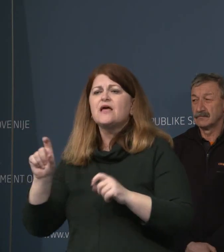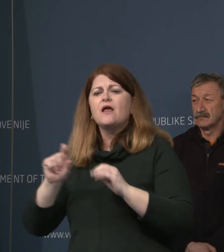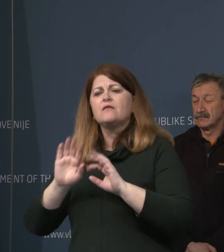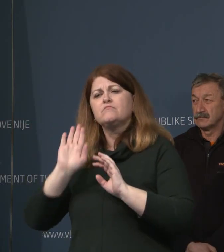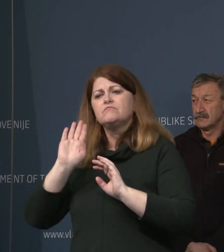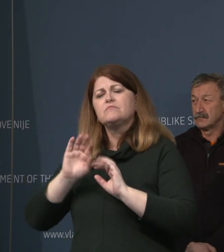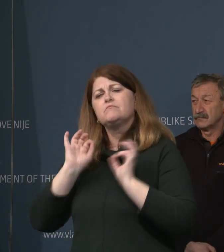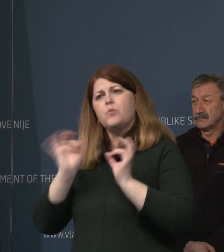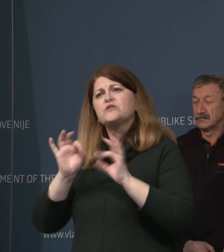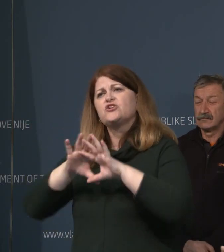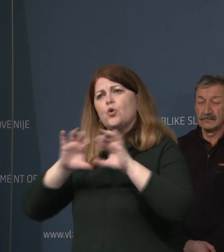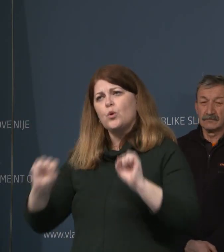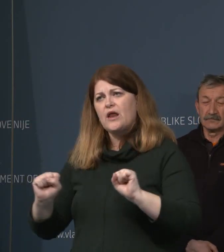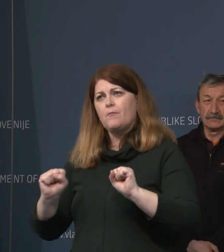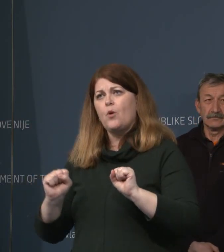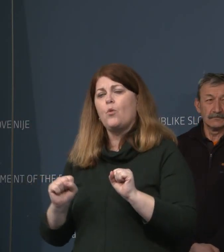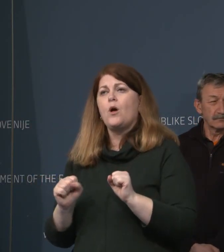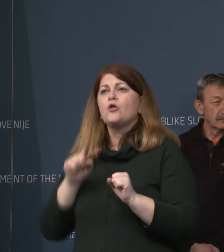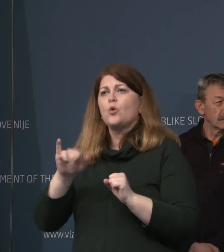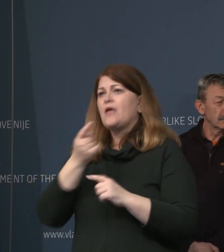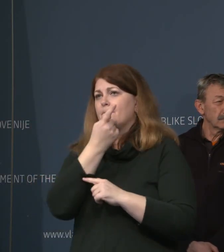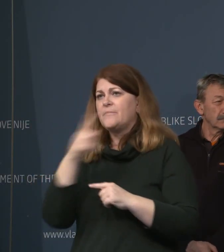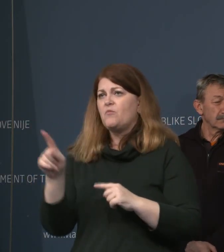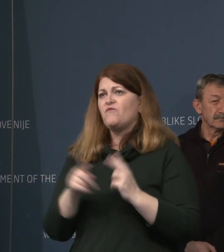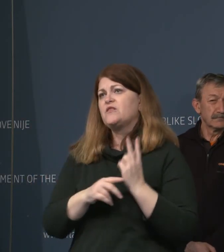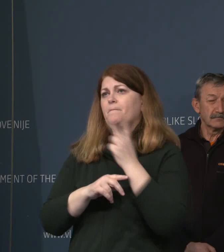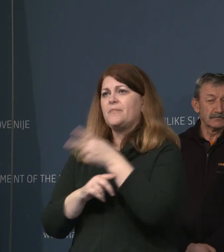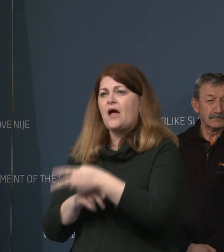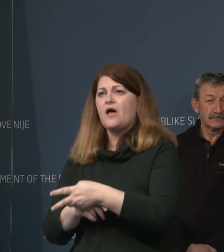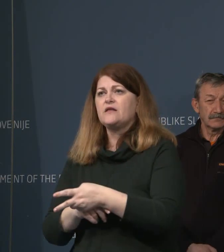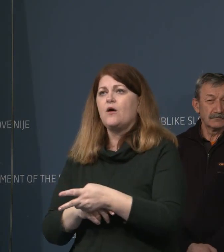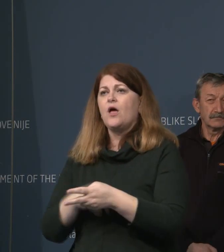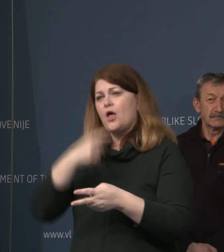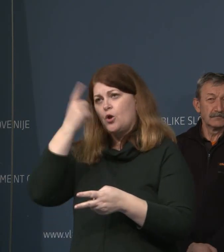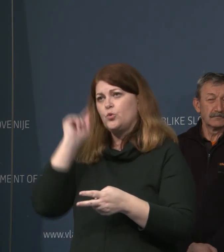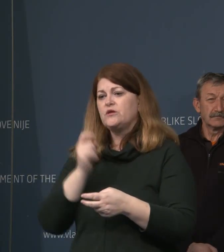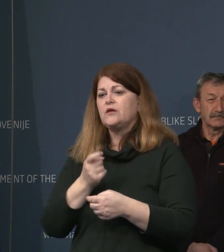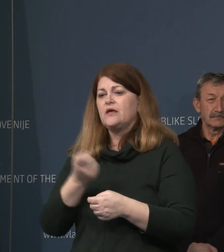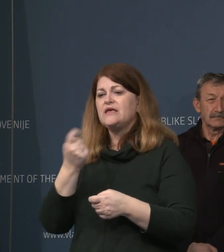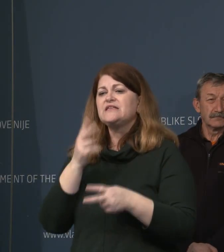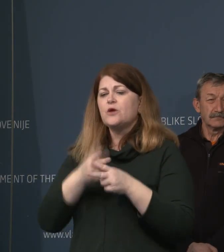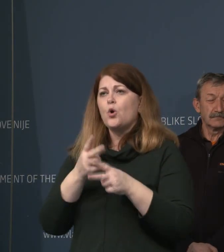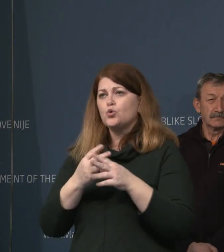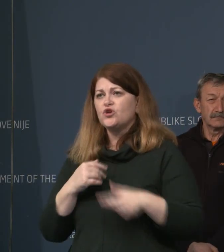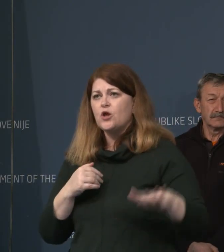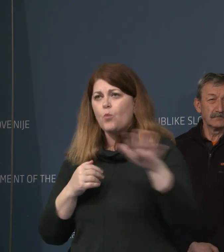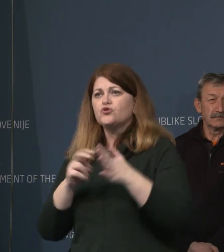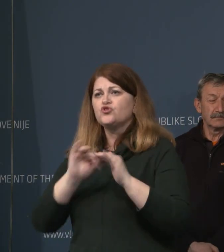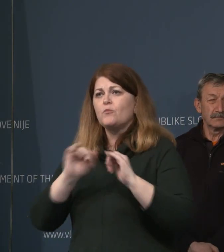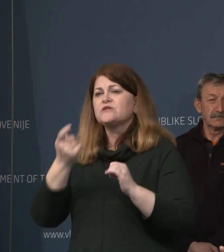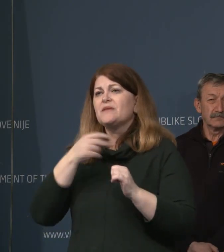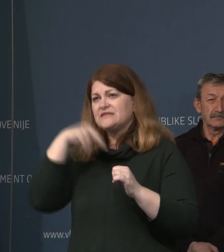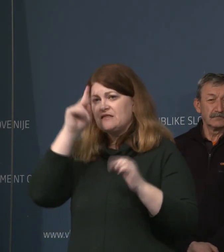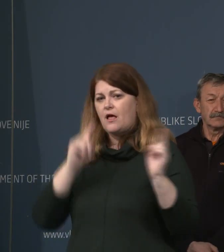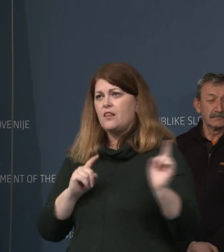specifičnih ukrepov, ki so jih izvedli. To je pač prepoved prihajanja državljanov iz okuženih območij, še posebej iz